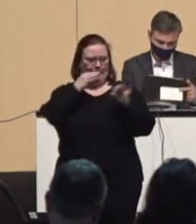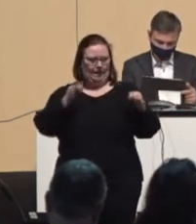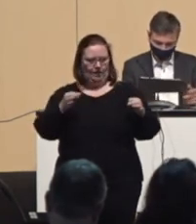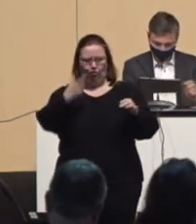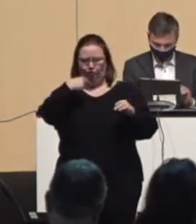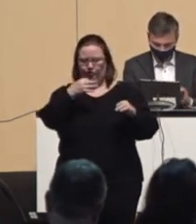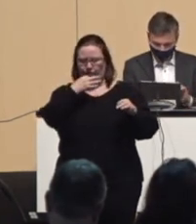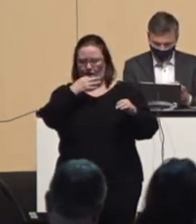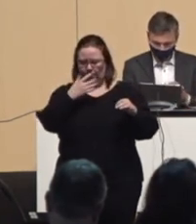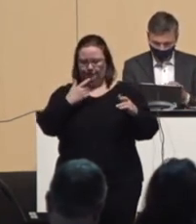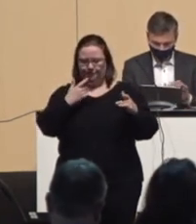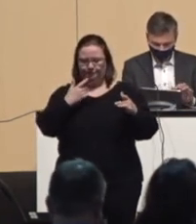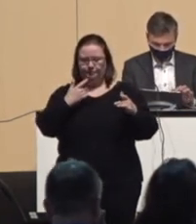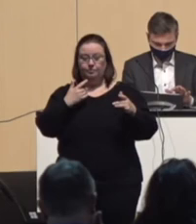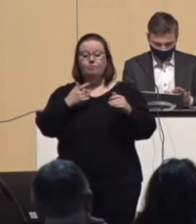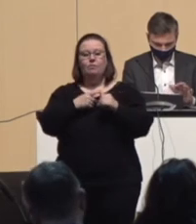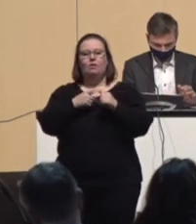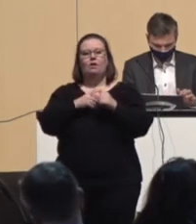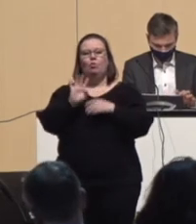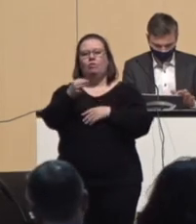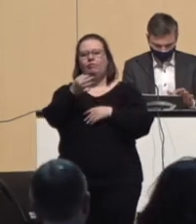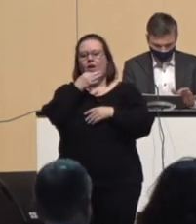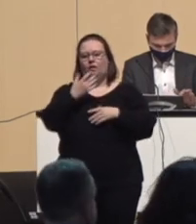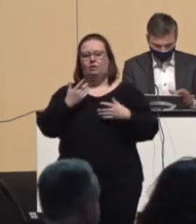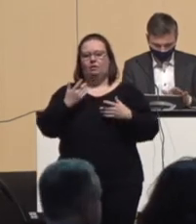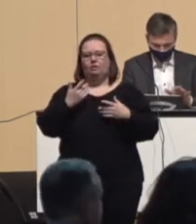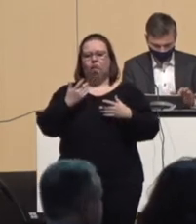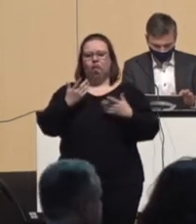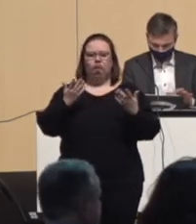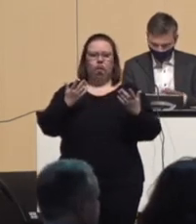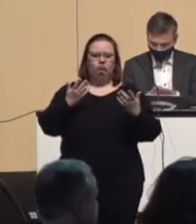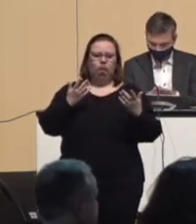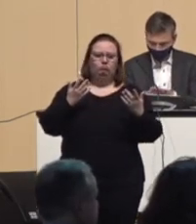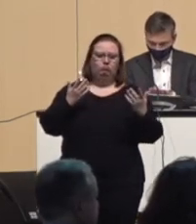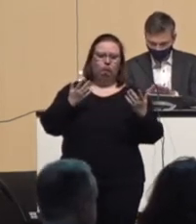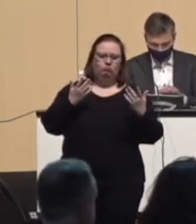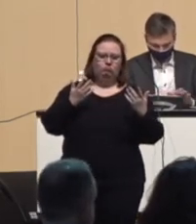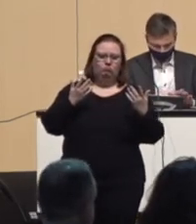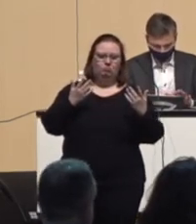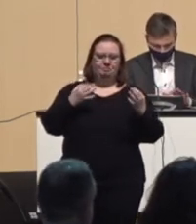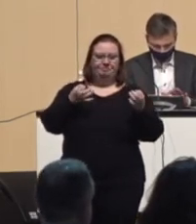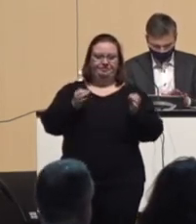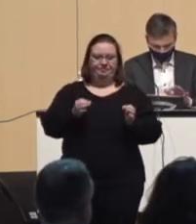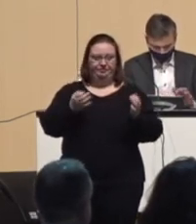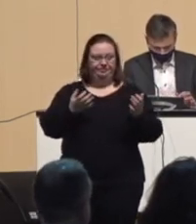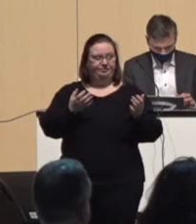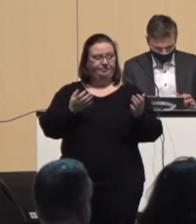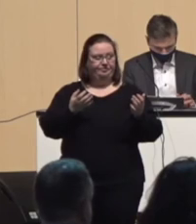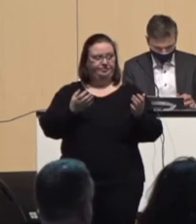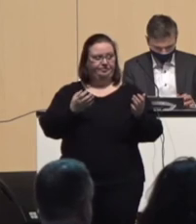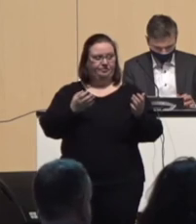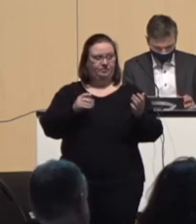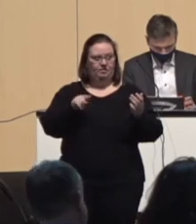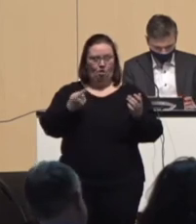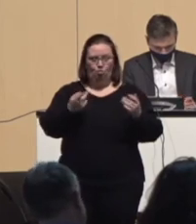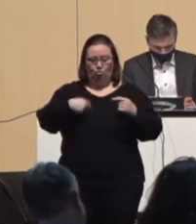ausdrücklich adressiert hat, nämlich die Frage, was passiert, wenn dann auch